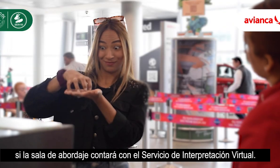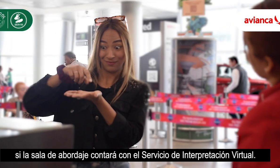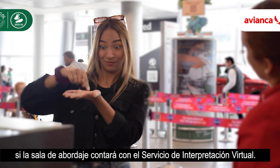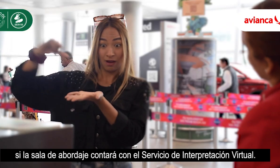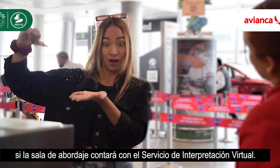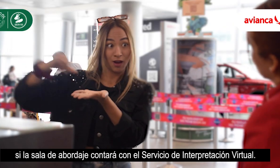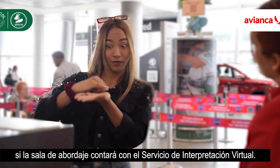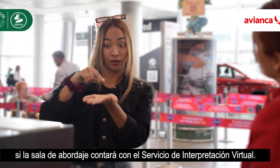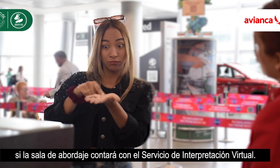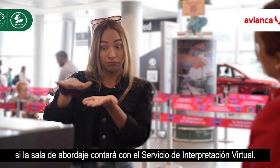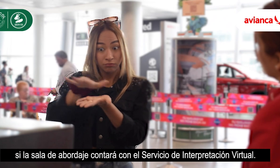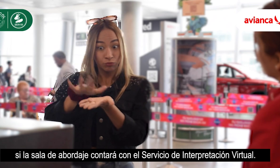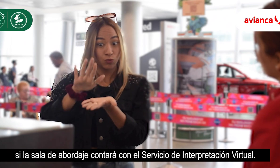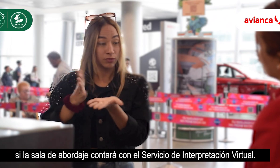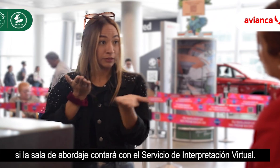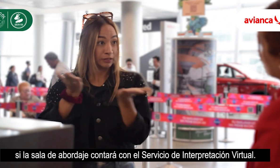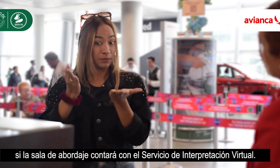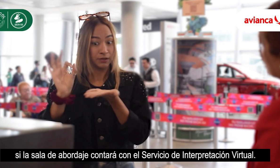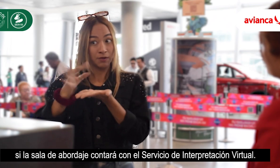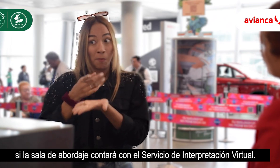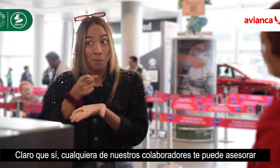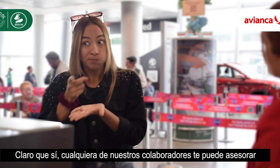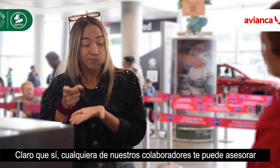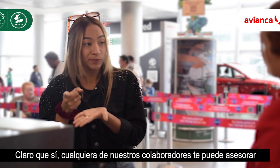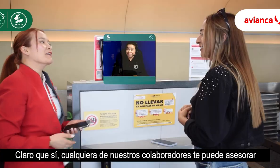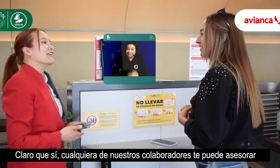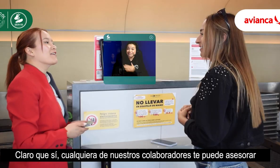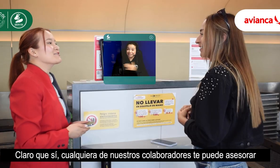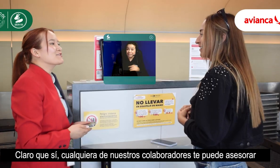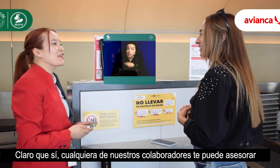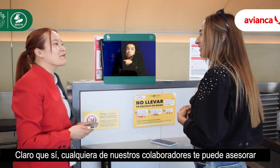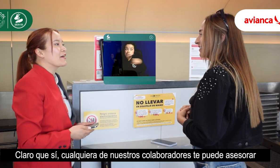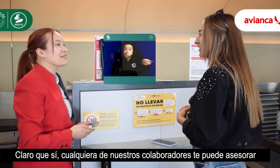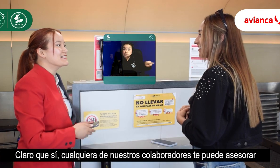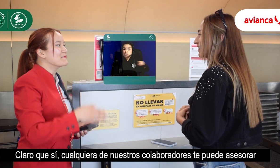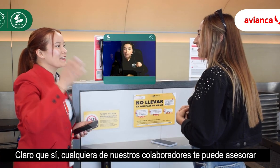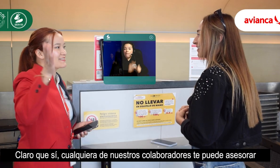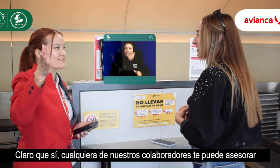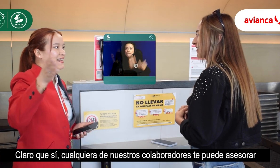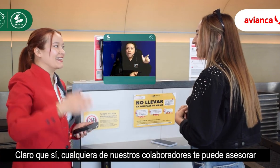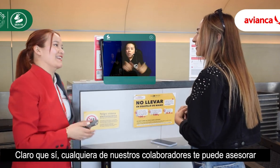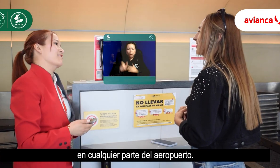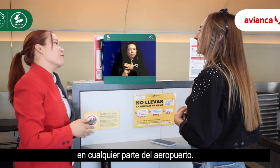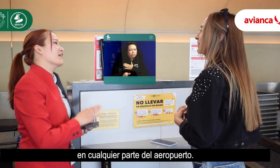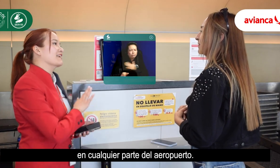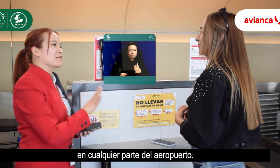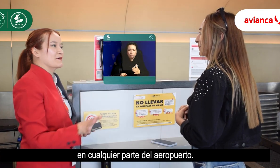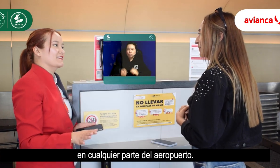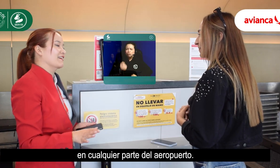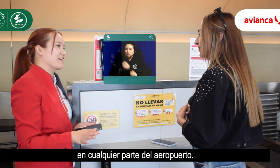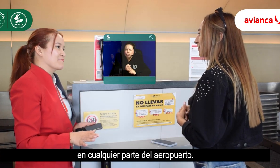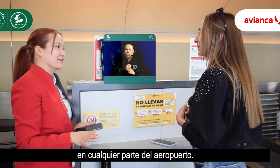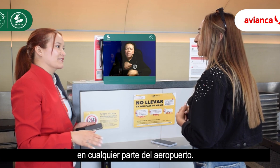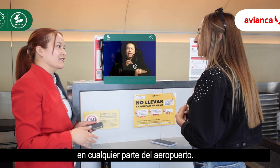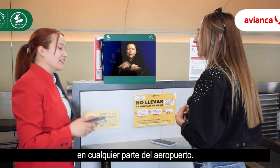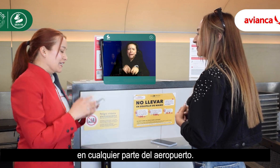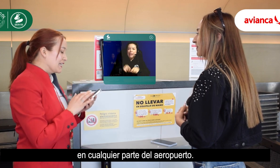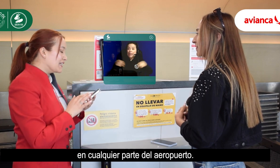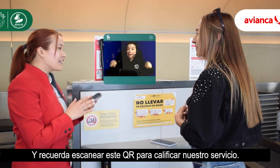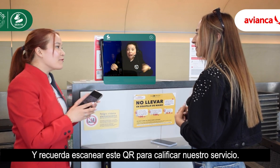contará con el servicio de interpretación virtual. Claro que sí, cualquiera de nuestros colaboradores te puede asesorar en cualquier parte del aeropuerto. Y